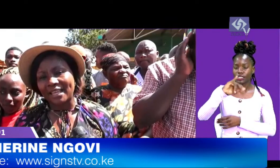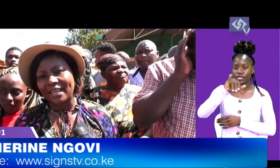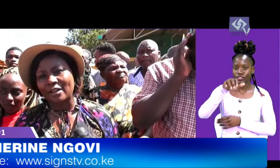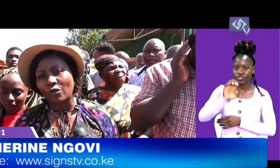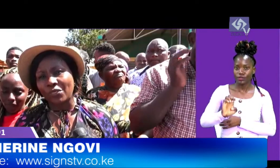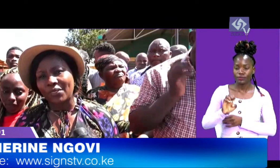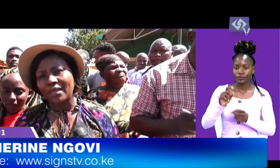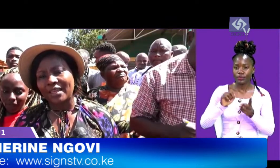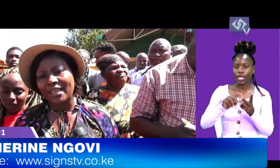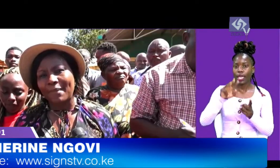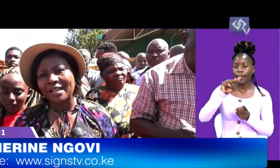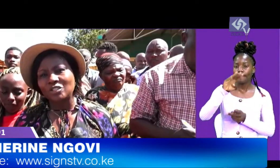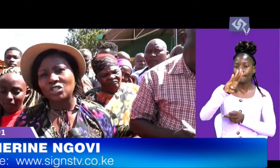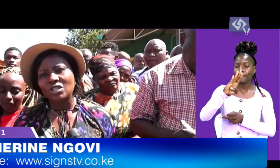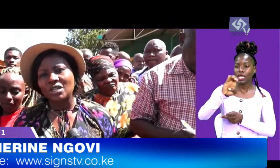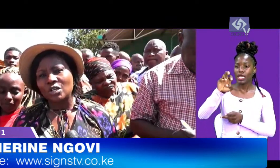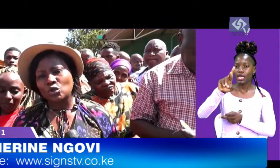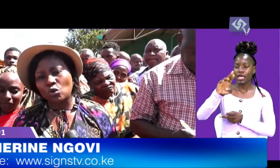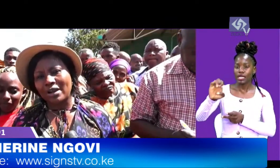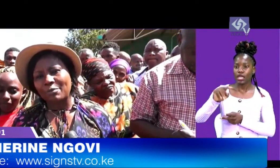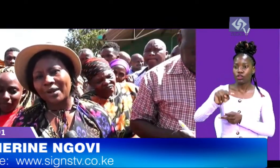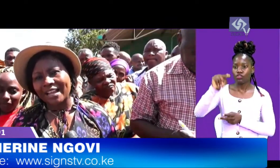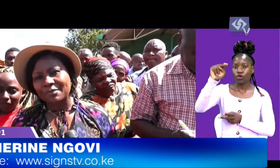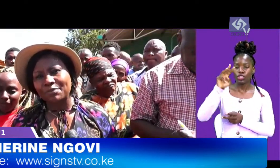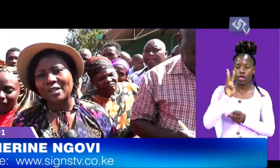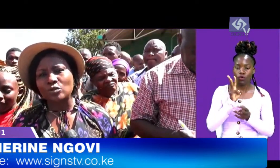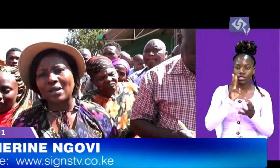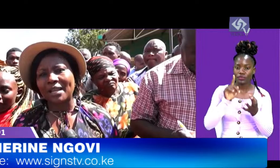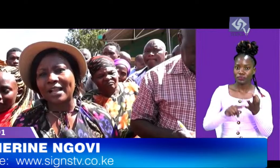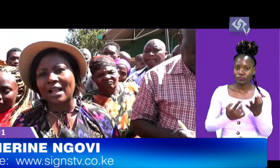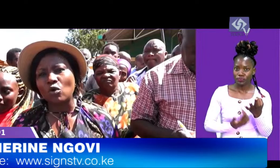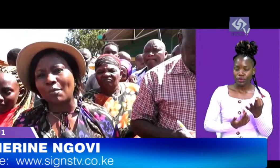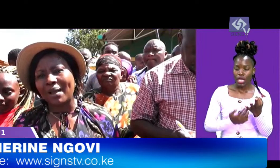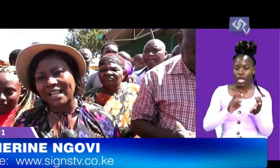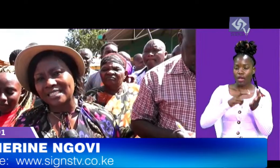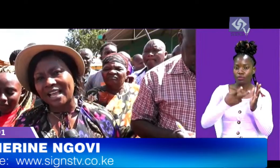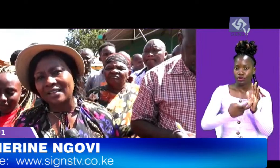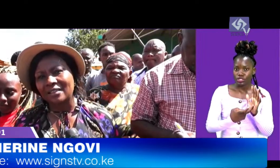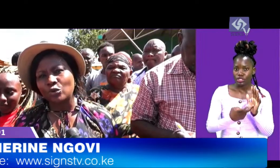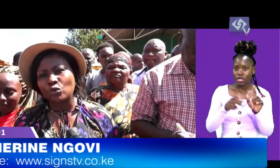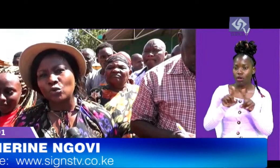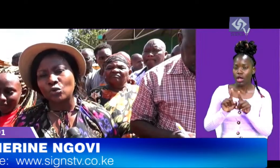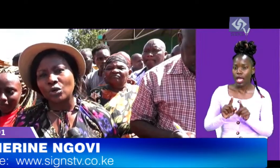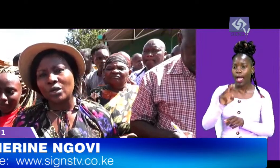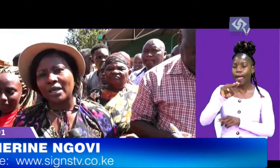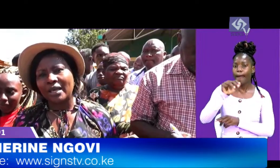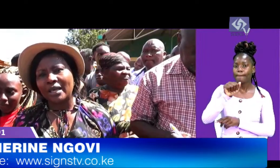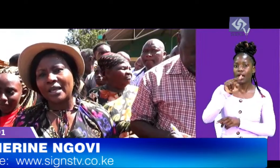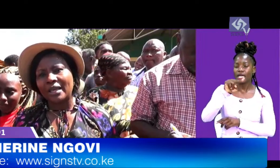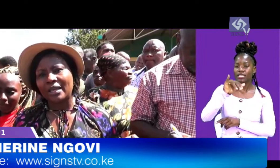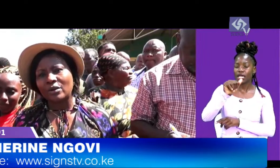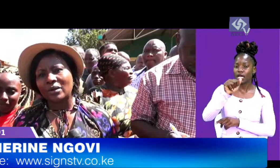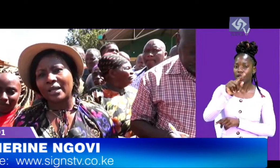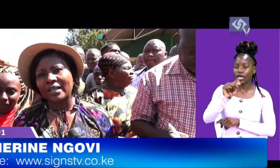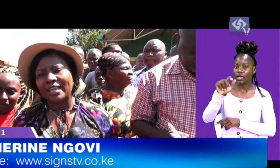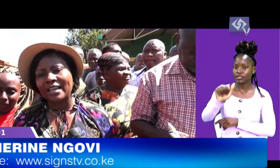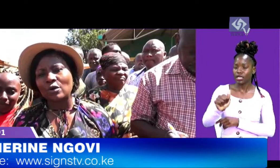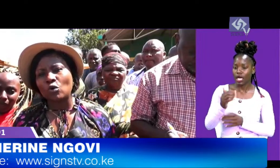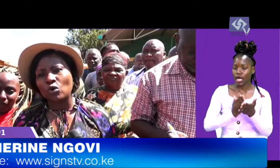Mbere North ya maji. Tuko na mradi pia tunapeleka huko Manyata through Ngenda,